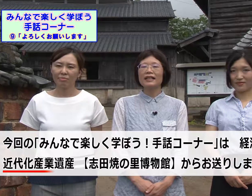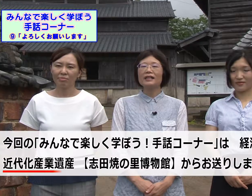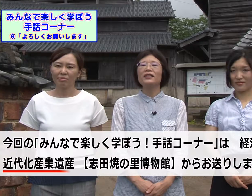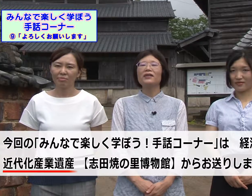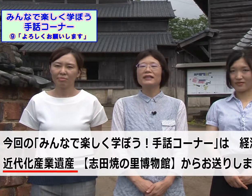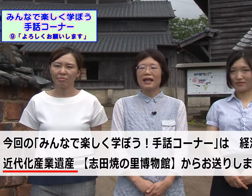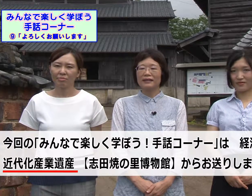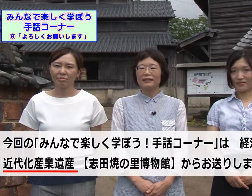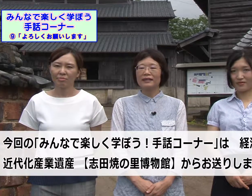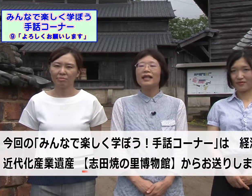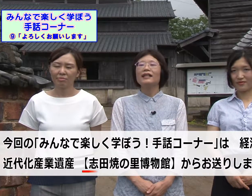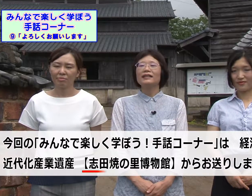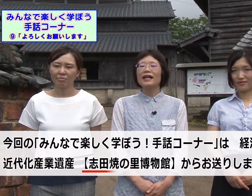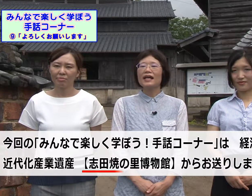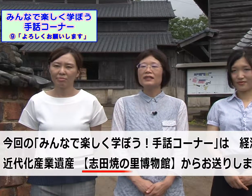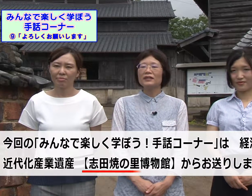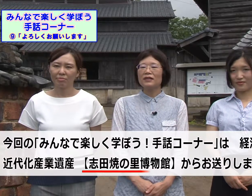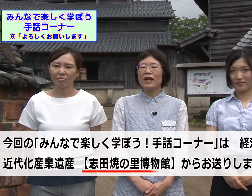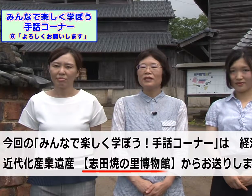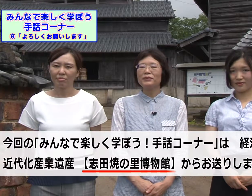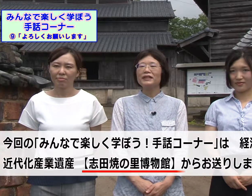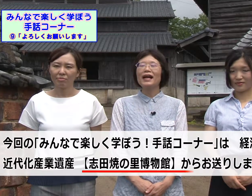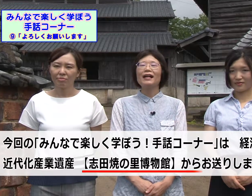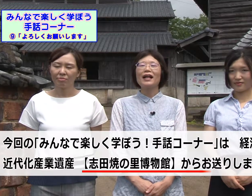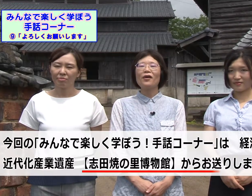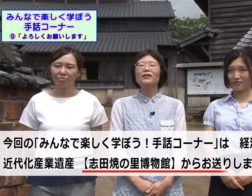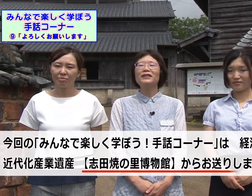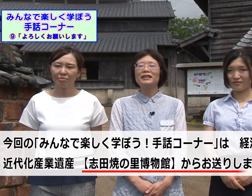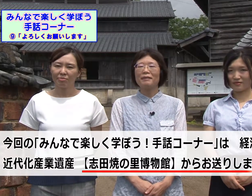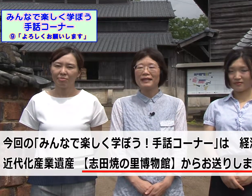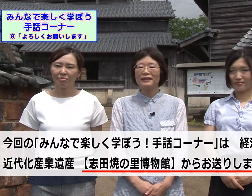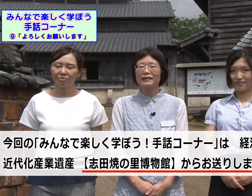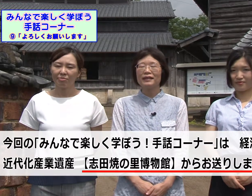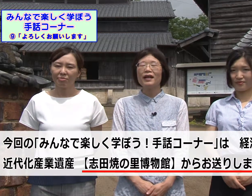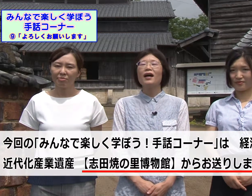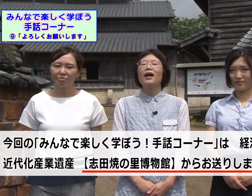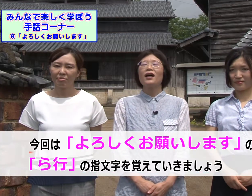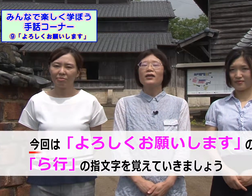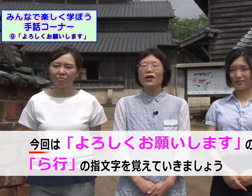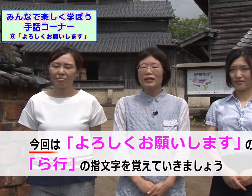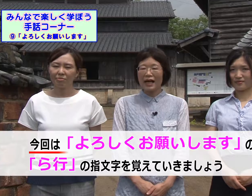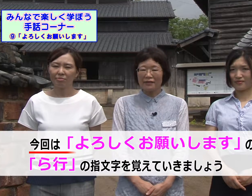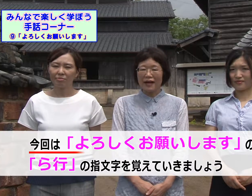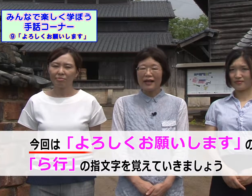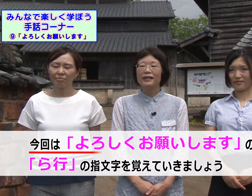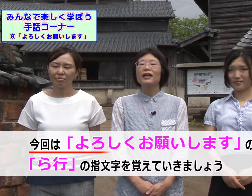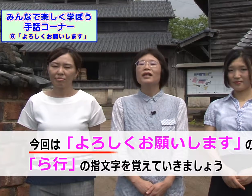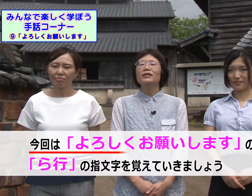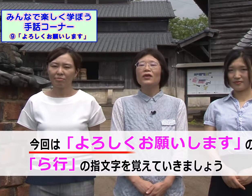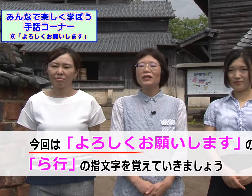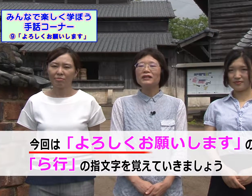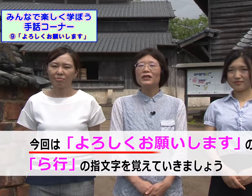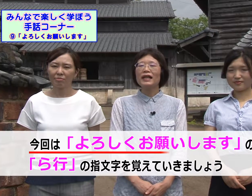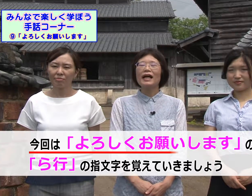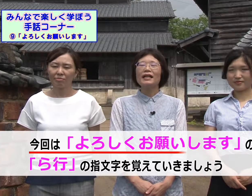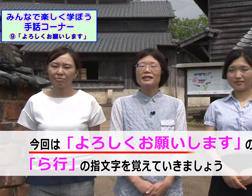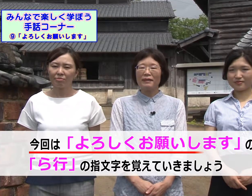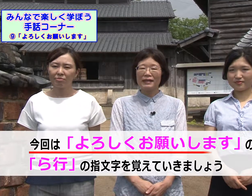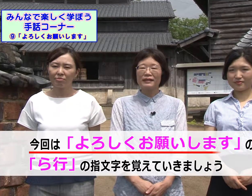業遺産志田焼の里博物館からお送りします。今回はよろしくお願いします